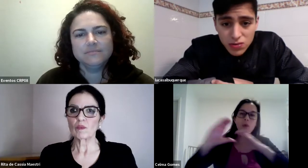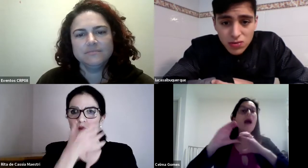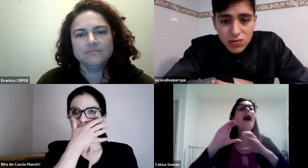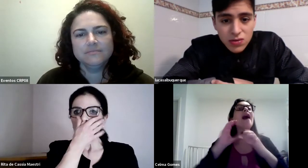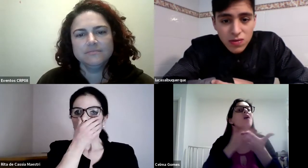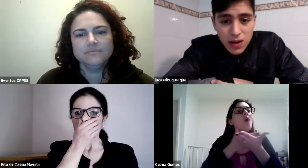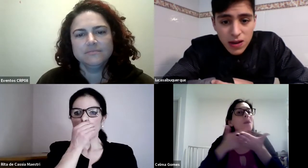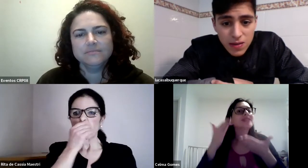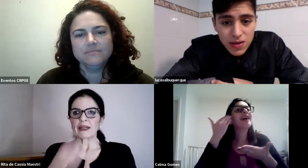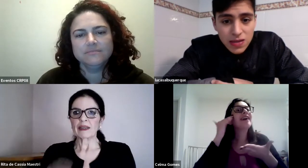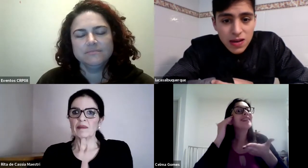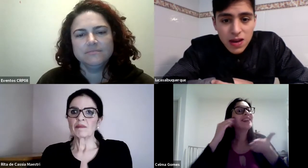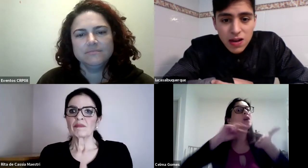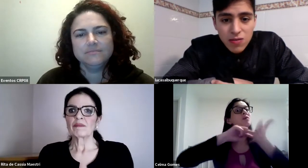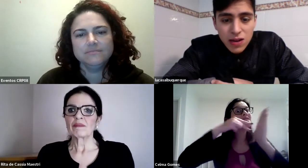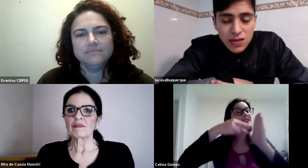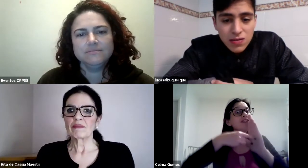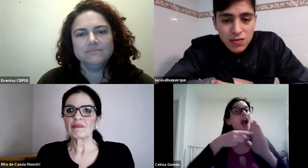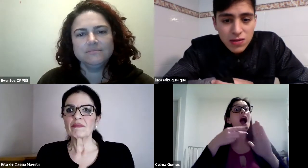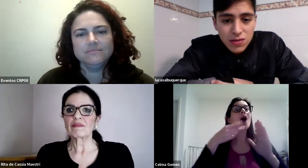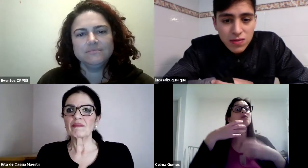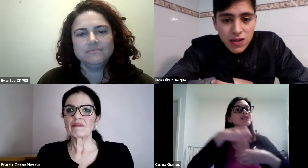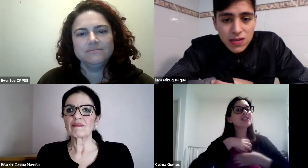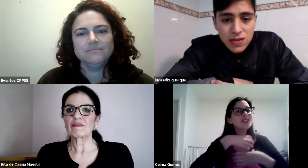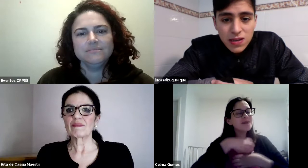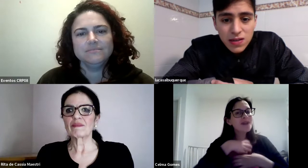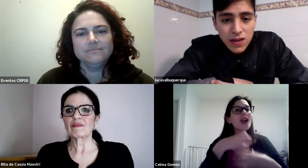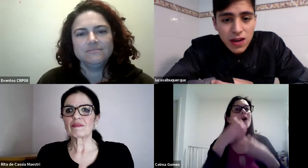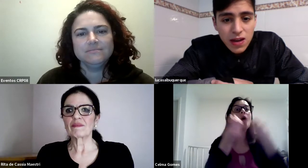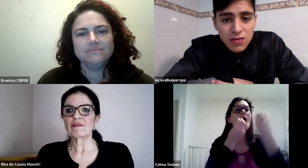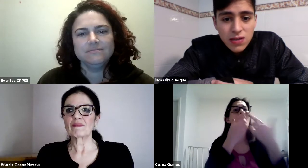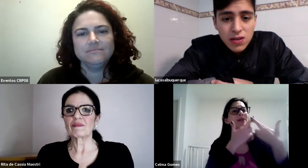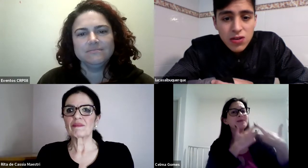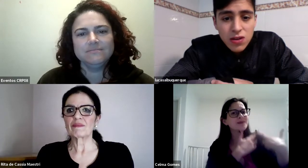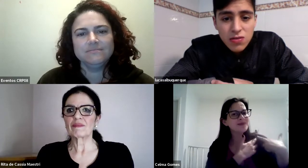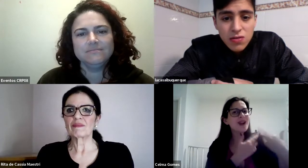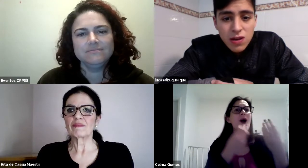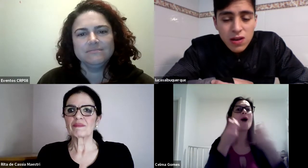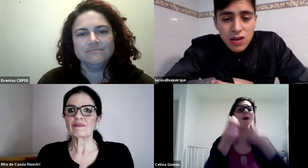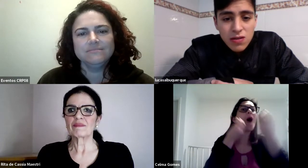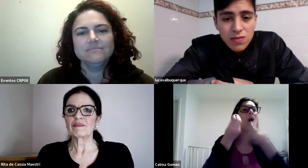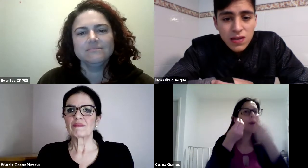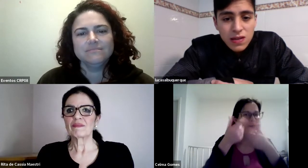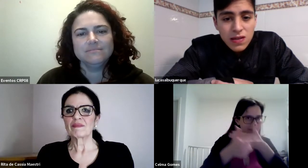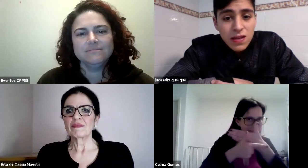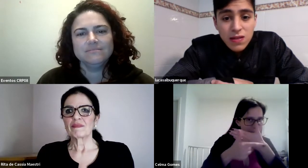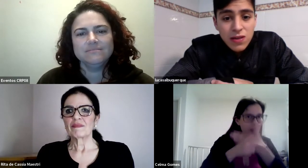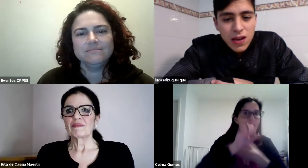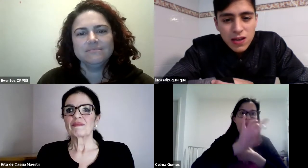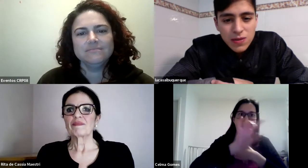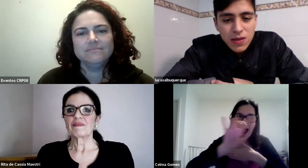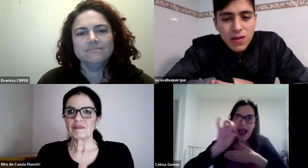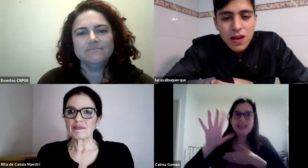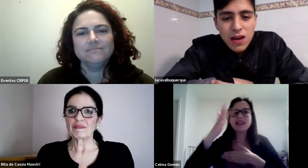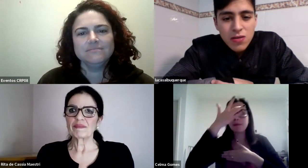com surdos, com a Libras, a comunicação começou a me trazer significado, sentido, e eu comecei a entender o que